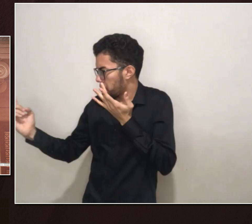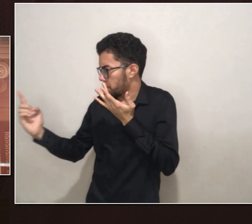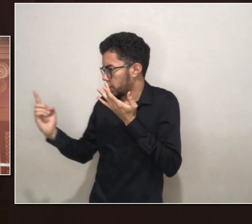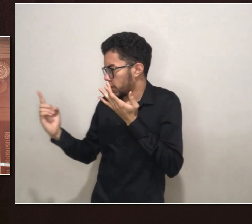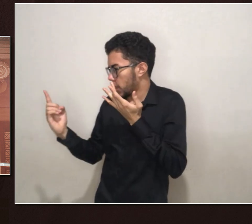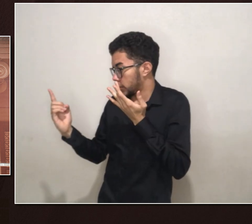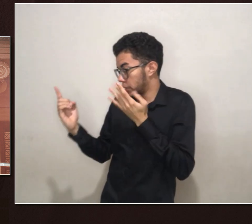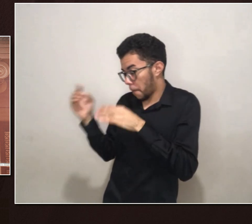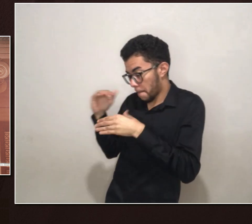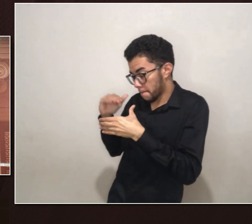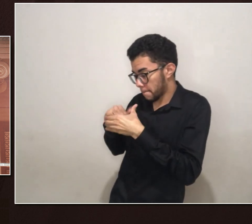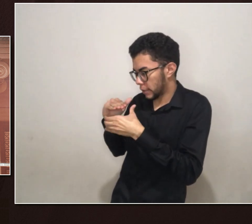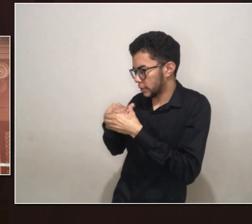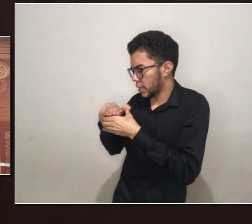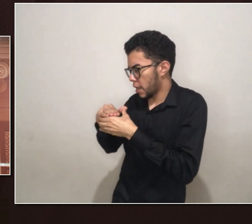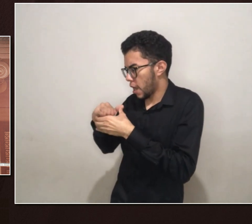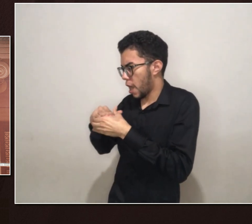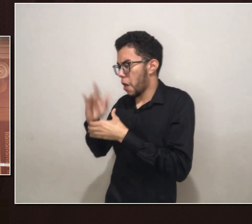bronze polido,